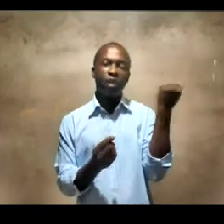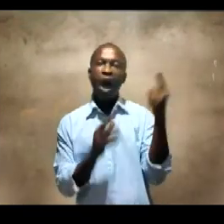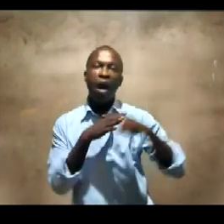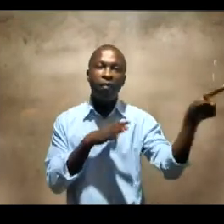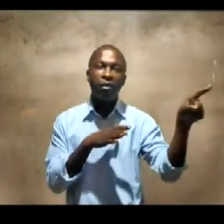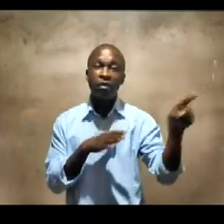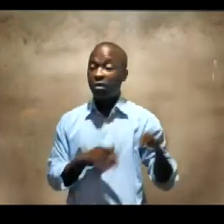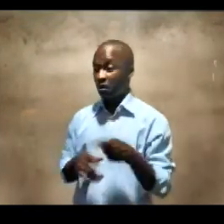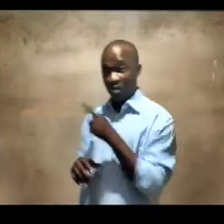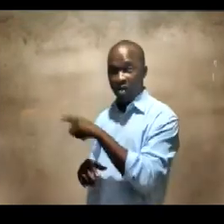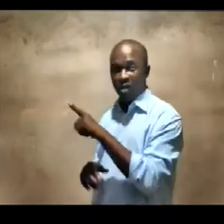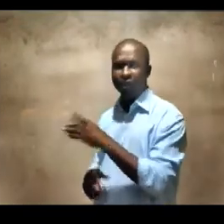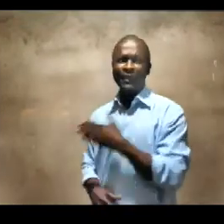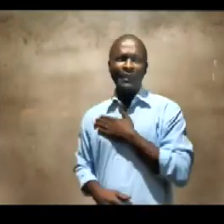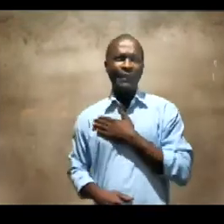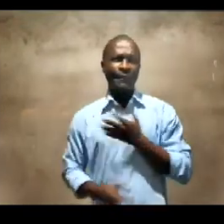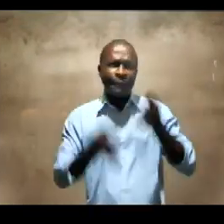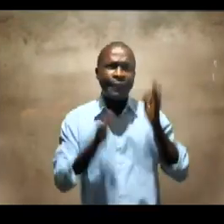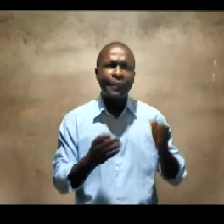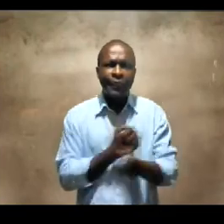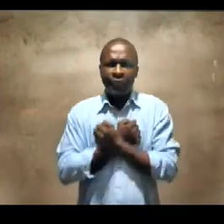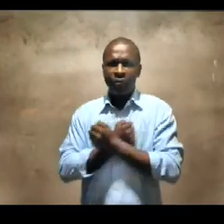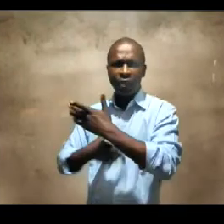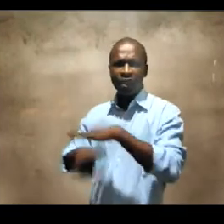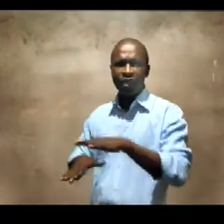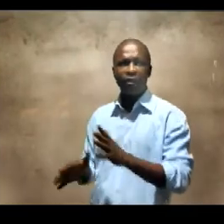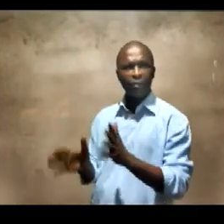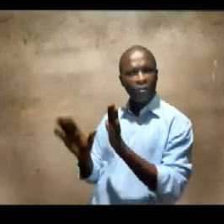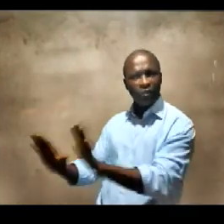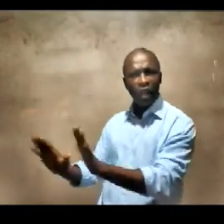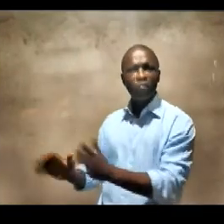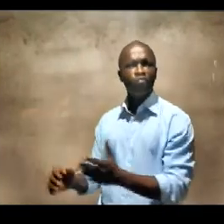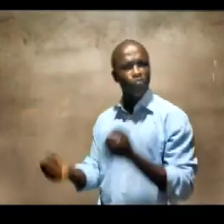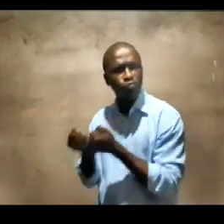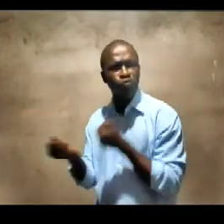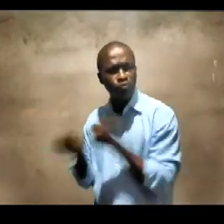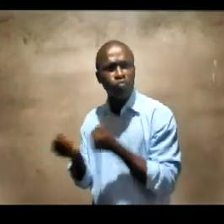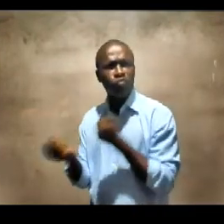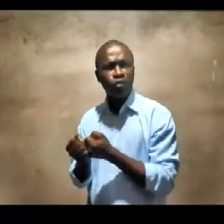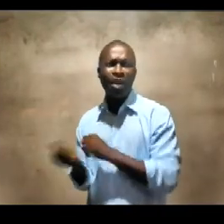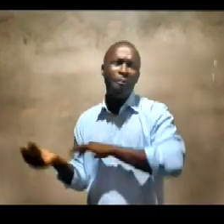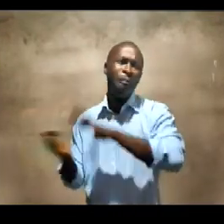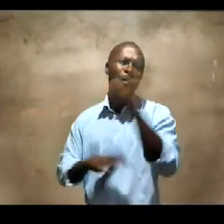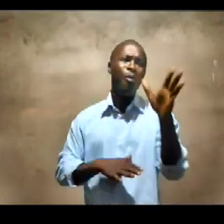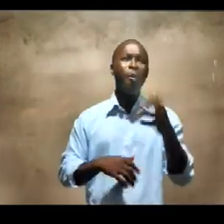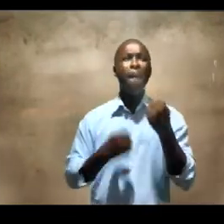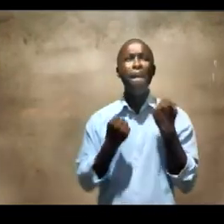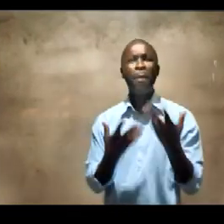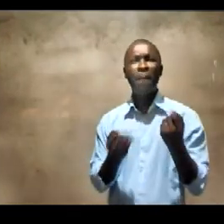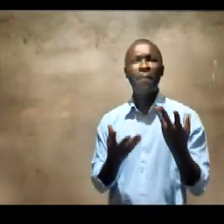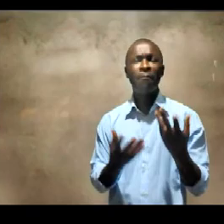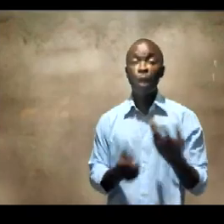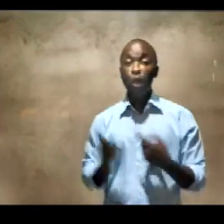de travail qu'ils reçoivent ici ne déride les visages que le ton de la cérémonie, tellement les défis sont innombrables. Nous n'avons